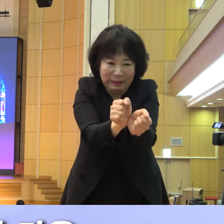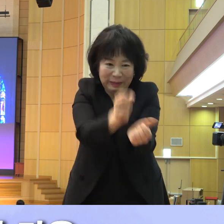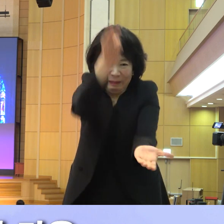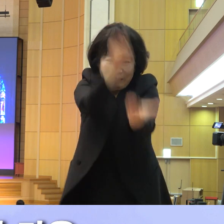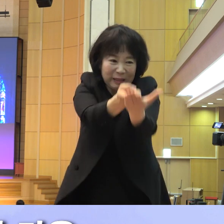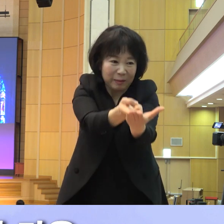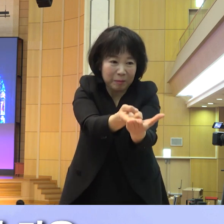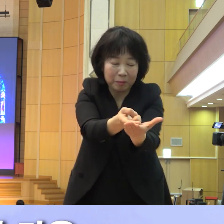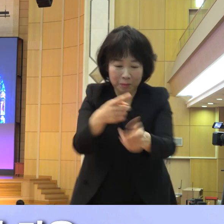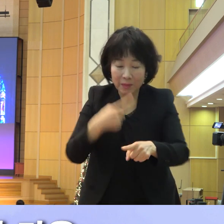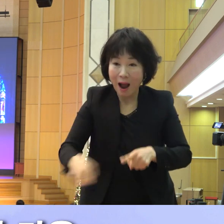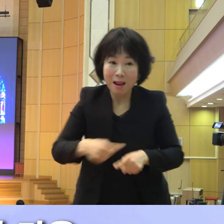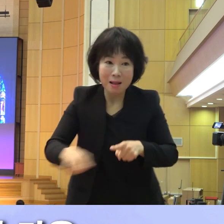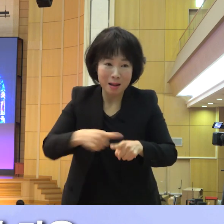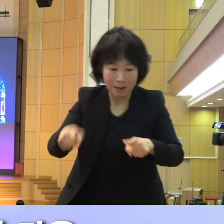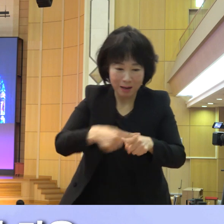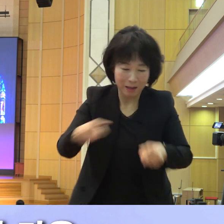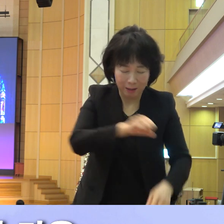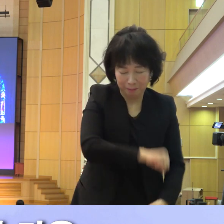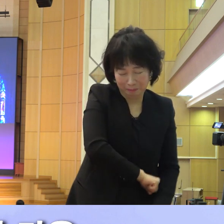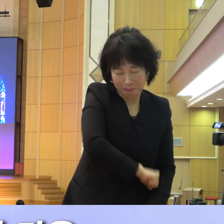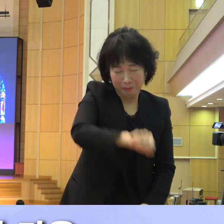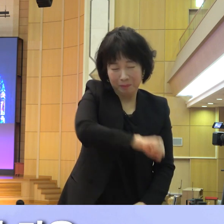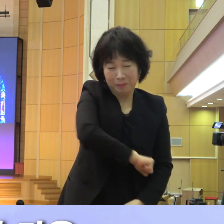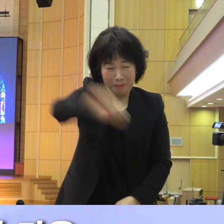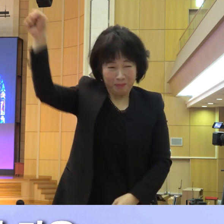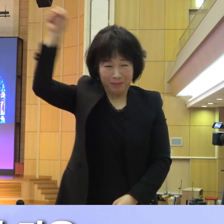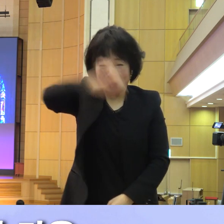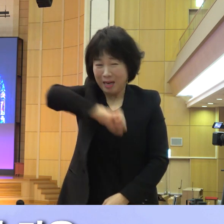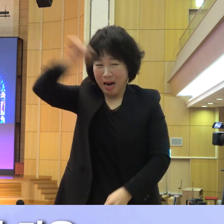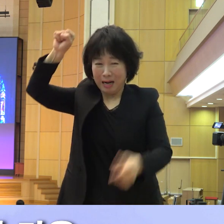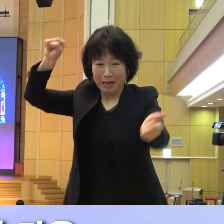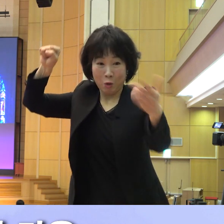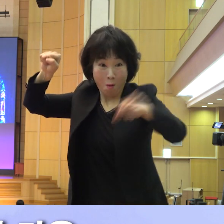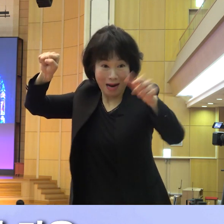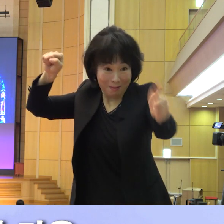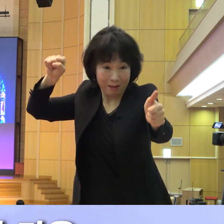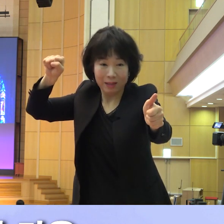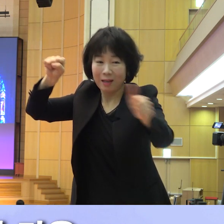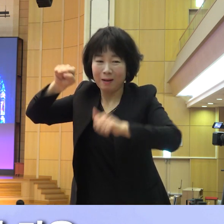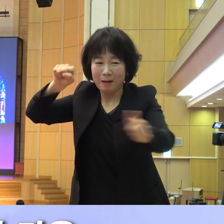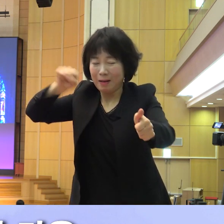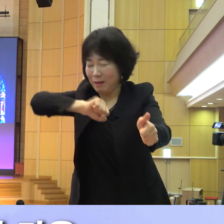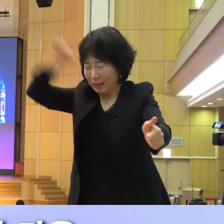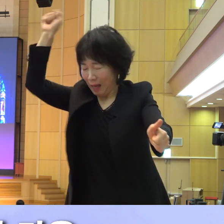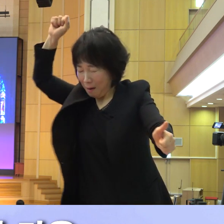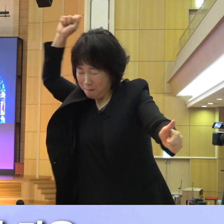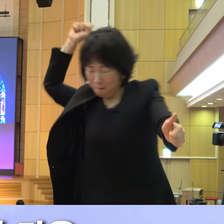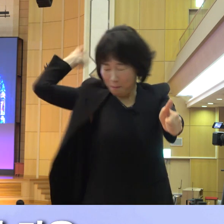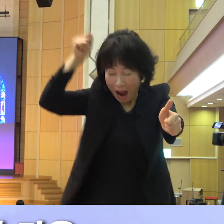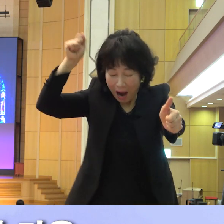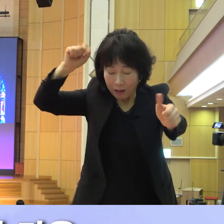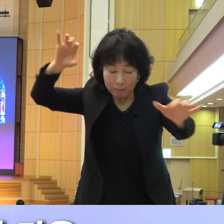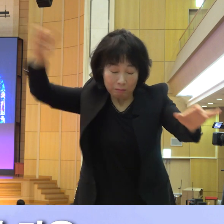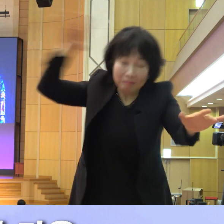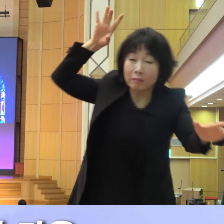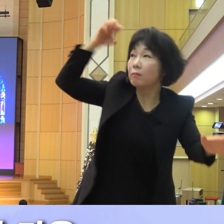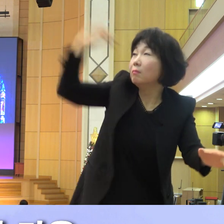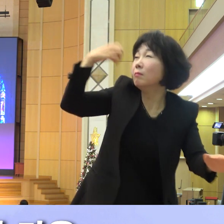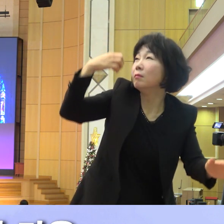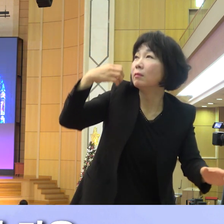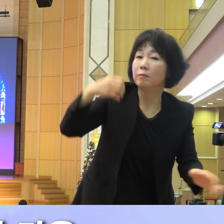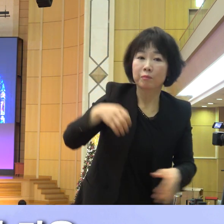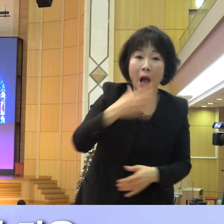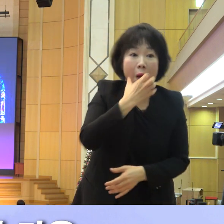높이 칼을 들고 목을 치려고 하는 순간 하나님의 음성이 들려왔습니다. 아브라함아, 내